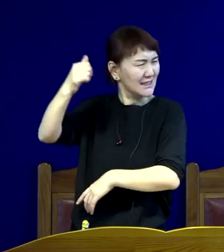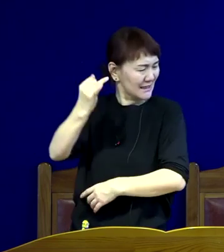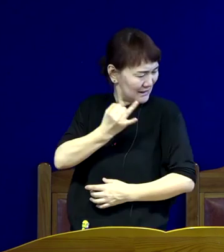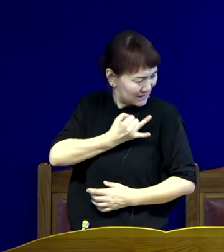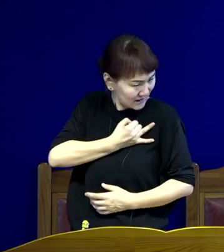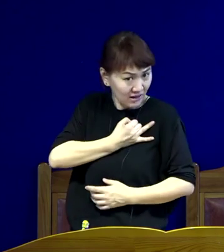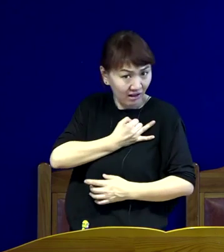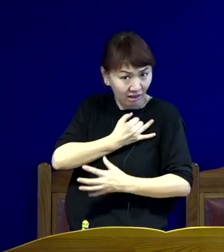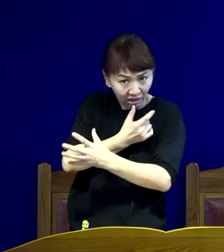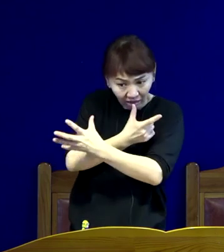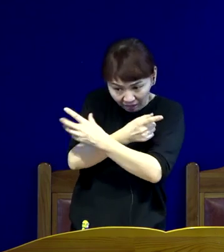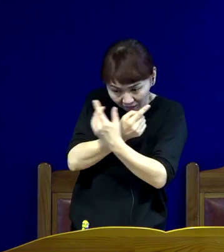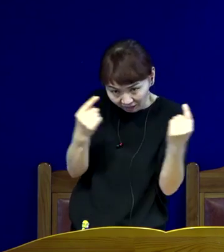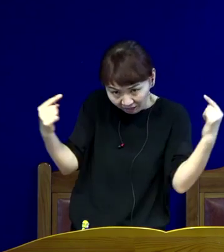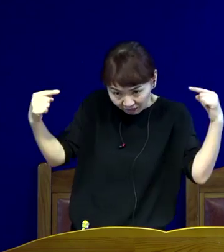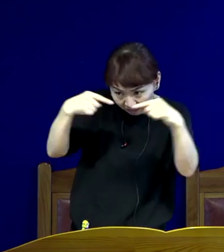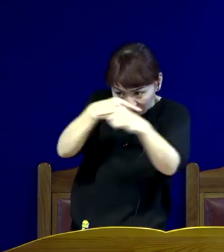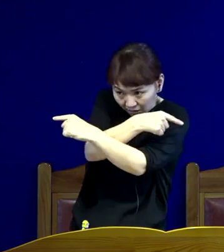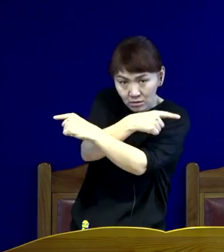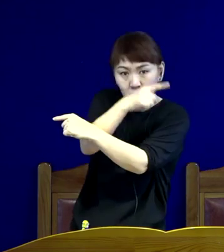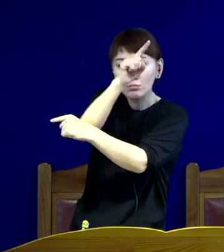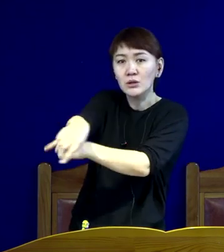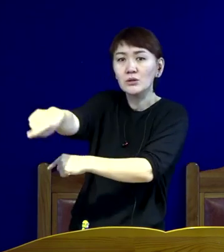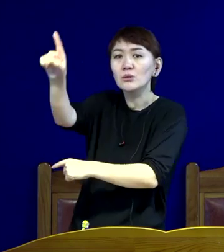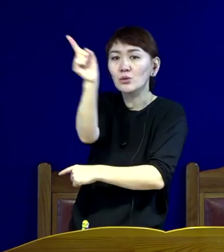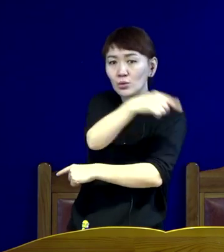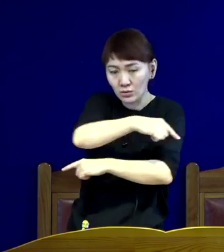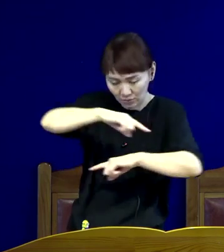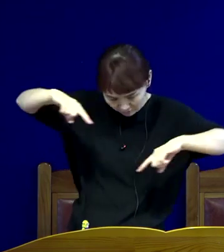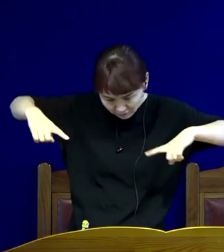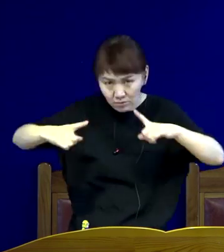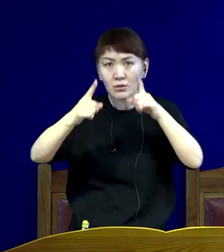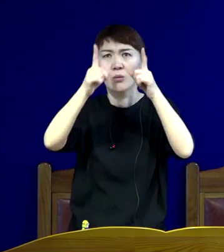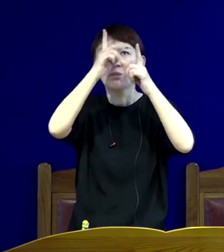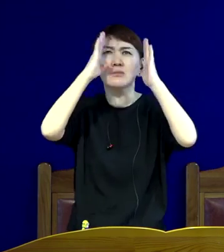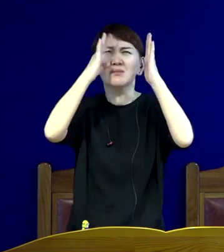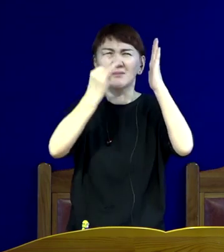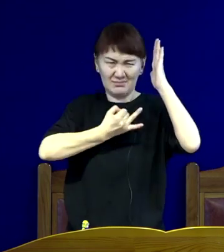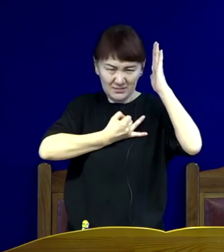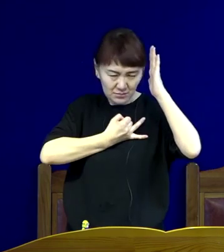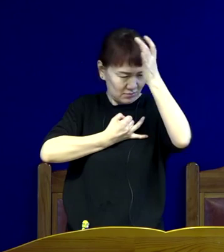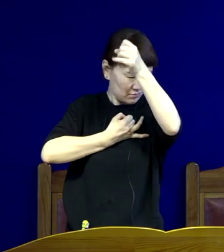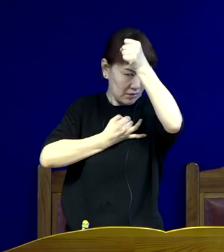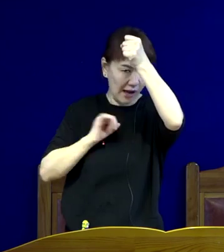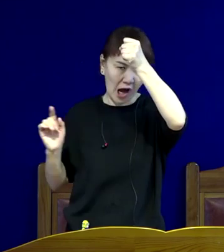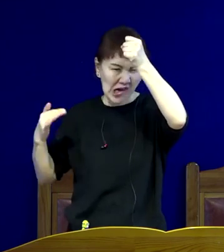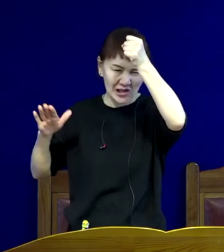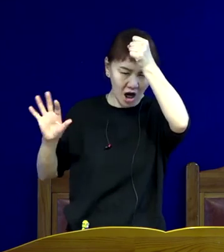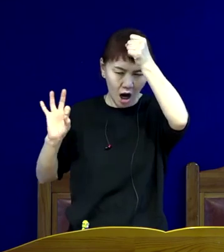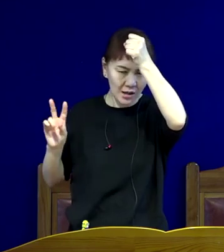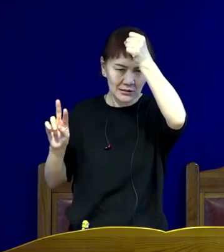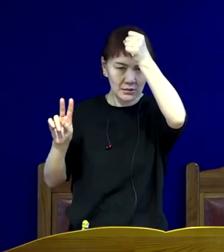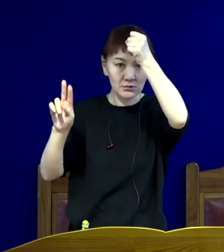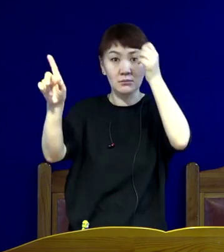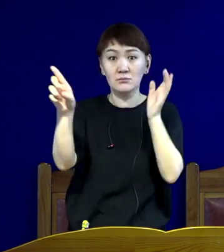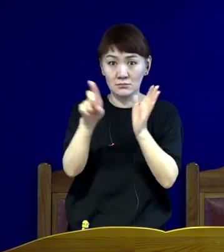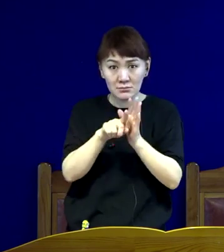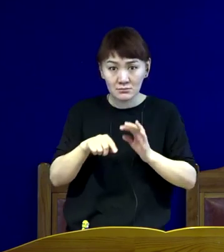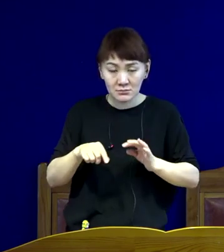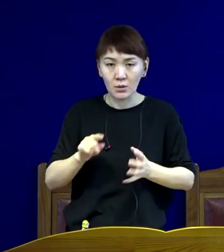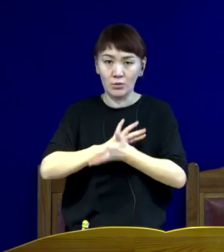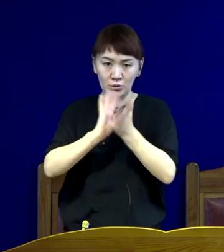мунжэ темэнэ химдэрэ хаго орёо хал гоши аа. Дараа нь ингээл ямар нэгэн асуудалс бол хэцүү зовх биш. Үн банге мосбл бомён. Библ